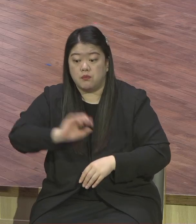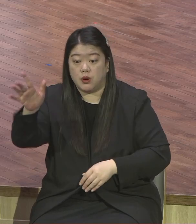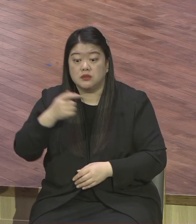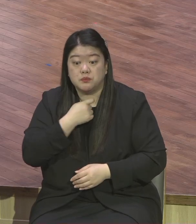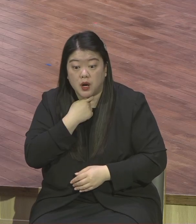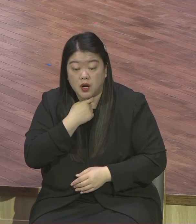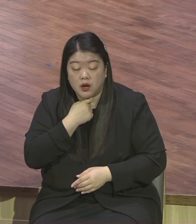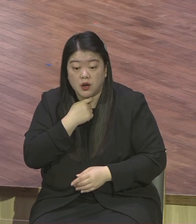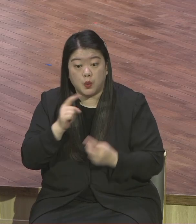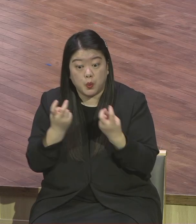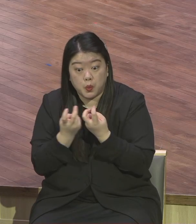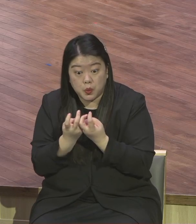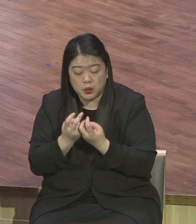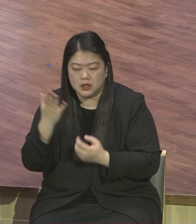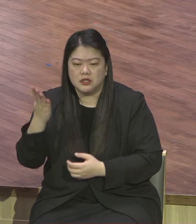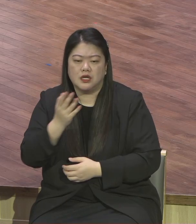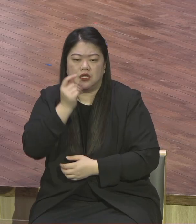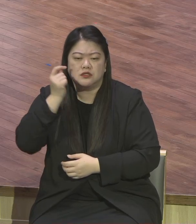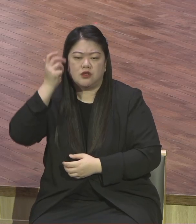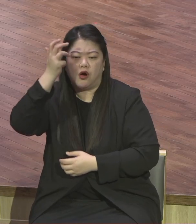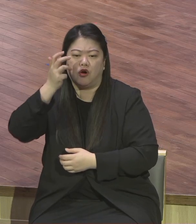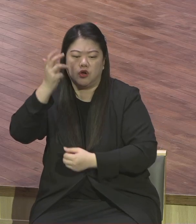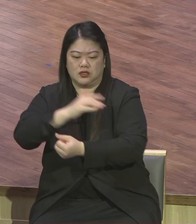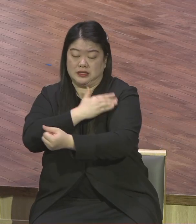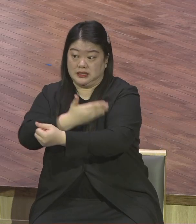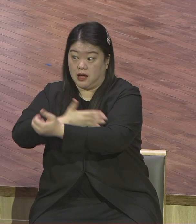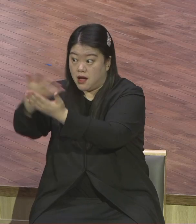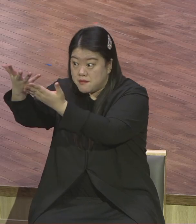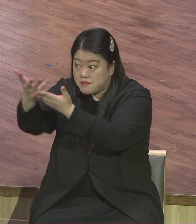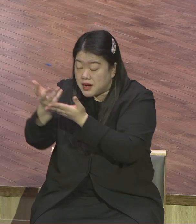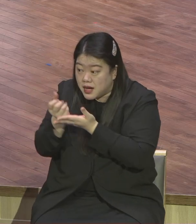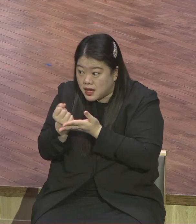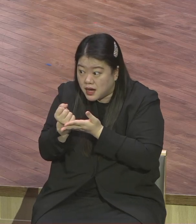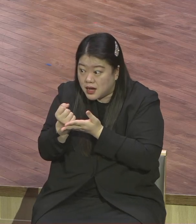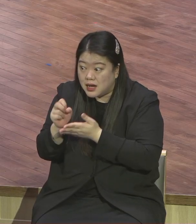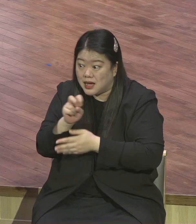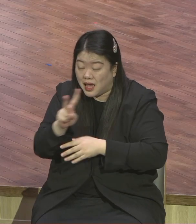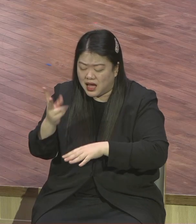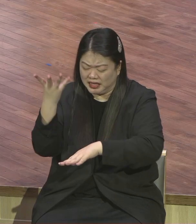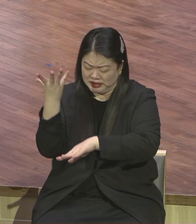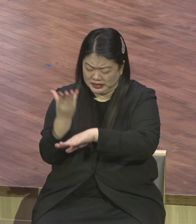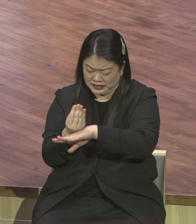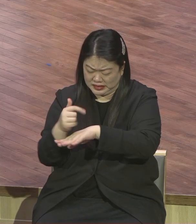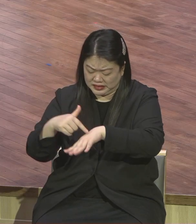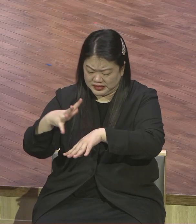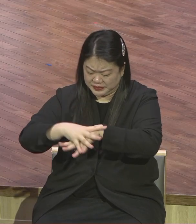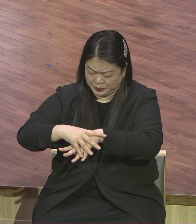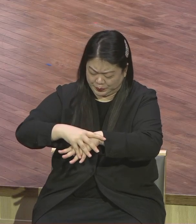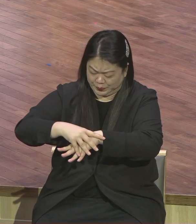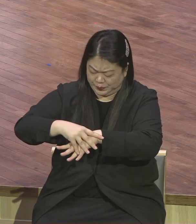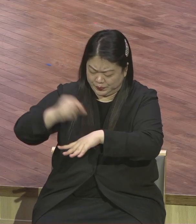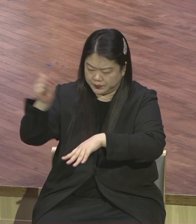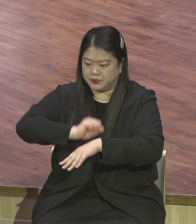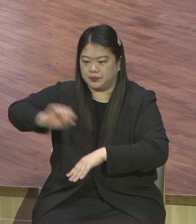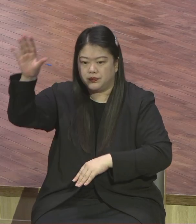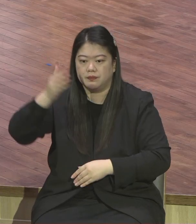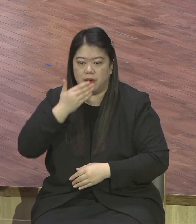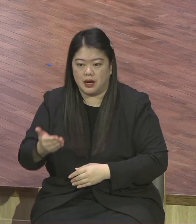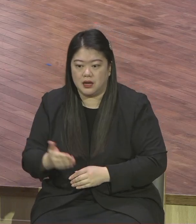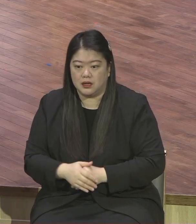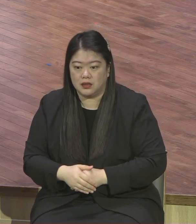성령의 능력으로만이 가능합니다. 성령의 인도를 따라서 세트를 갖추는 새로운